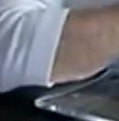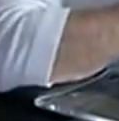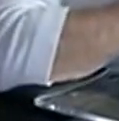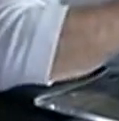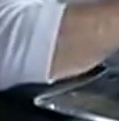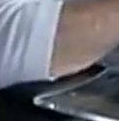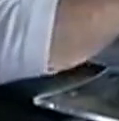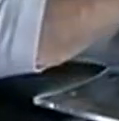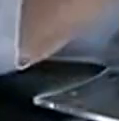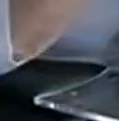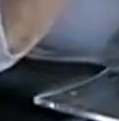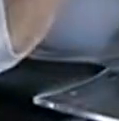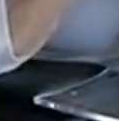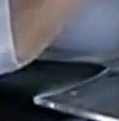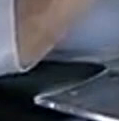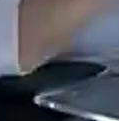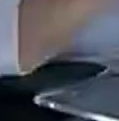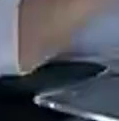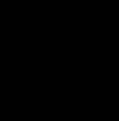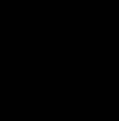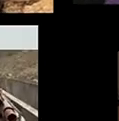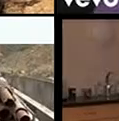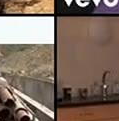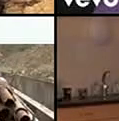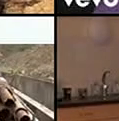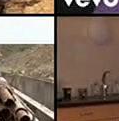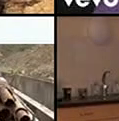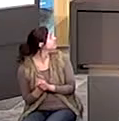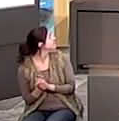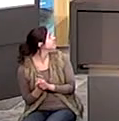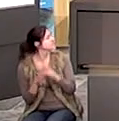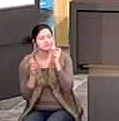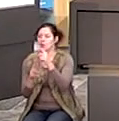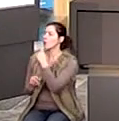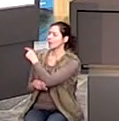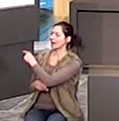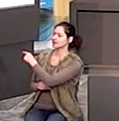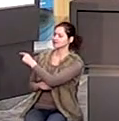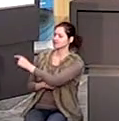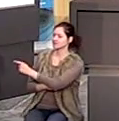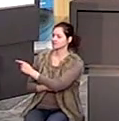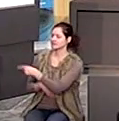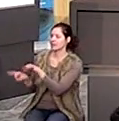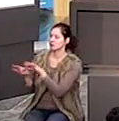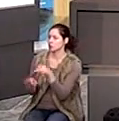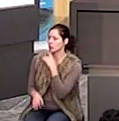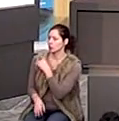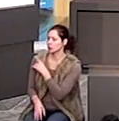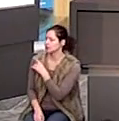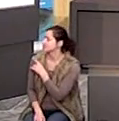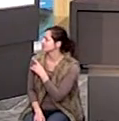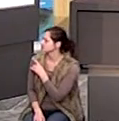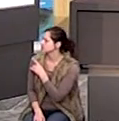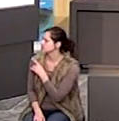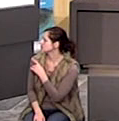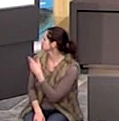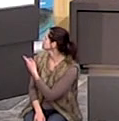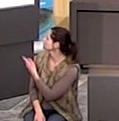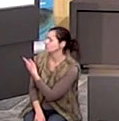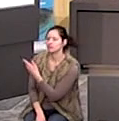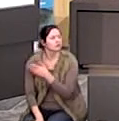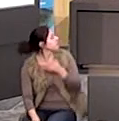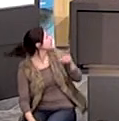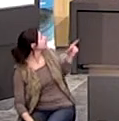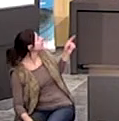zoals ze is. En dat wil jij niet. Oké, zet hem maar weer terug naar de PowerPoint. Kijk, dit is Paro, hier ligt